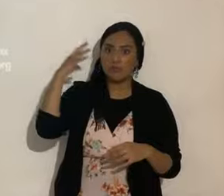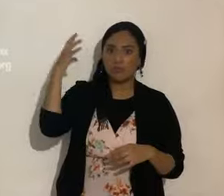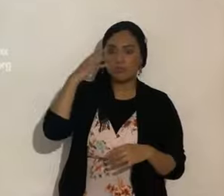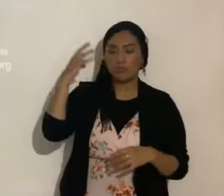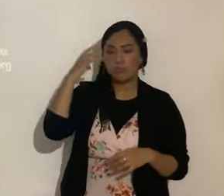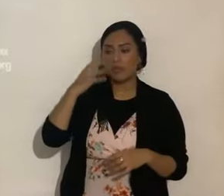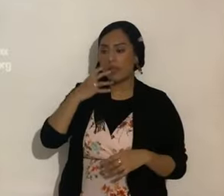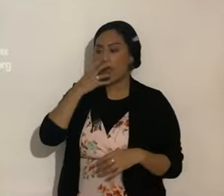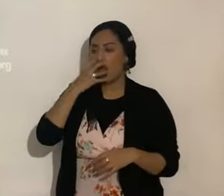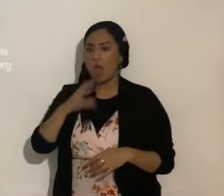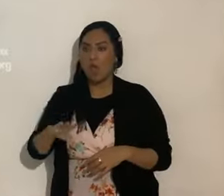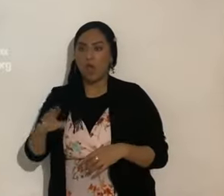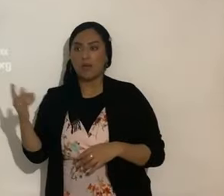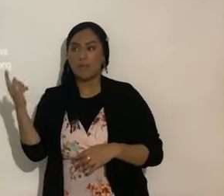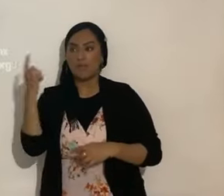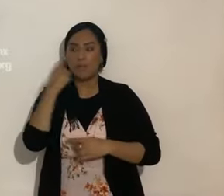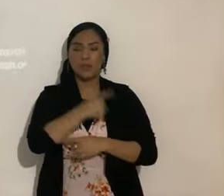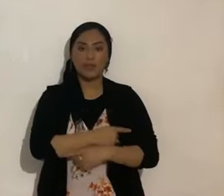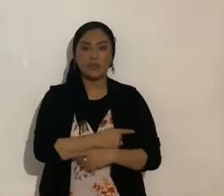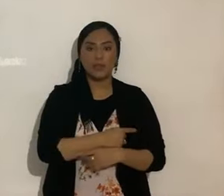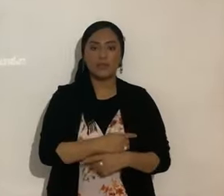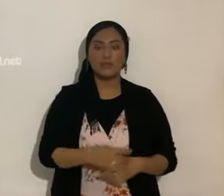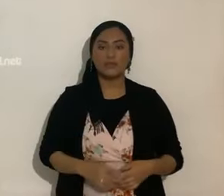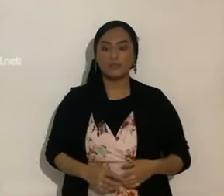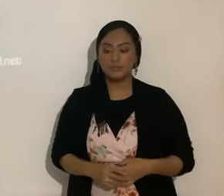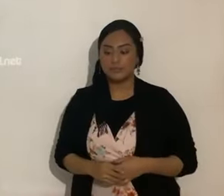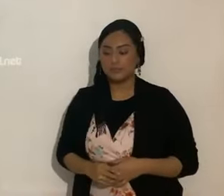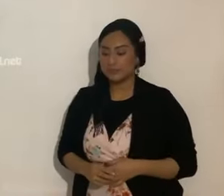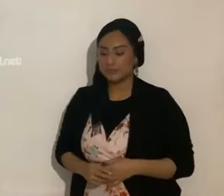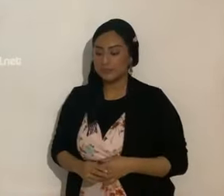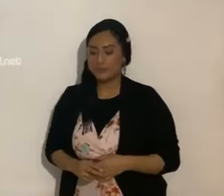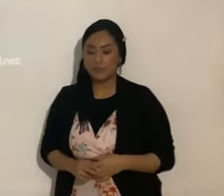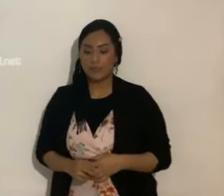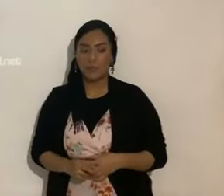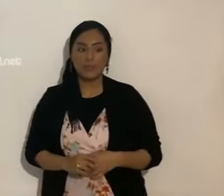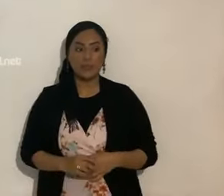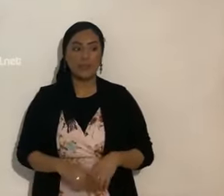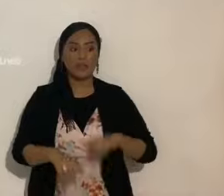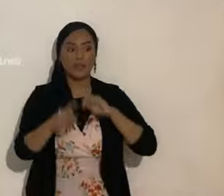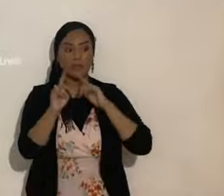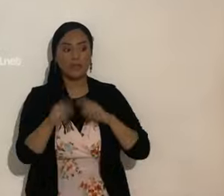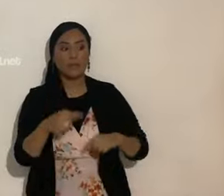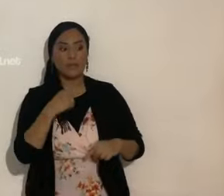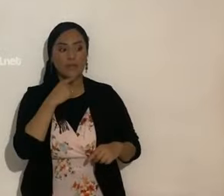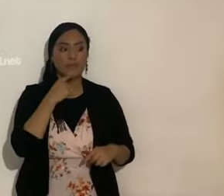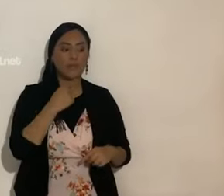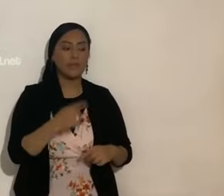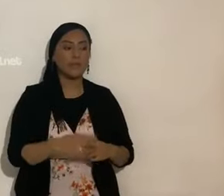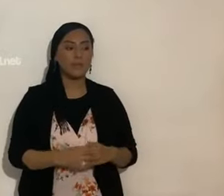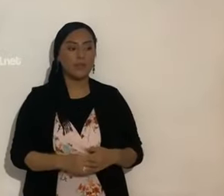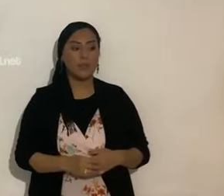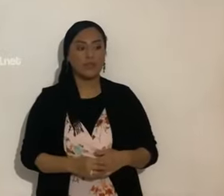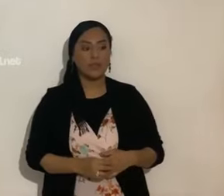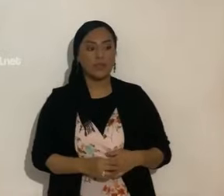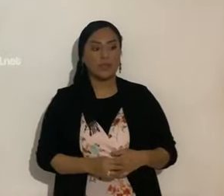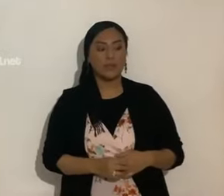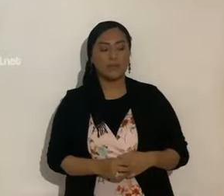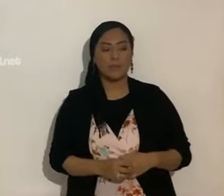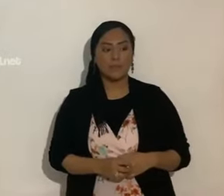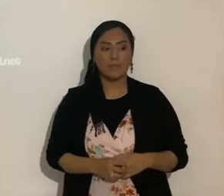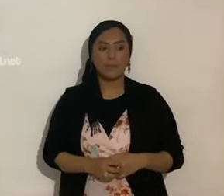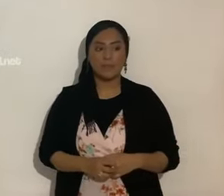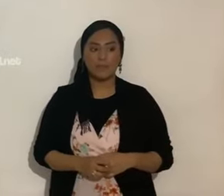y el calor del día, o sea, el trabajo y el calor del día. 13. Él respondiendo dijo a uno de ellos, amigo, no te